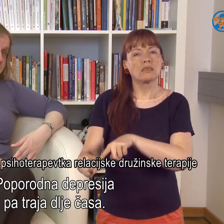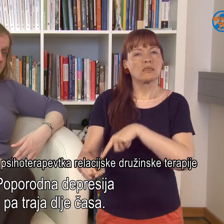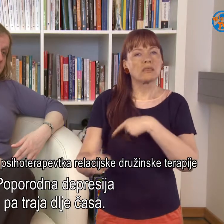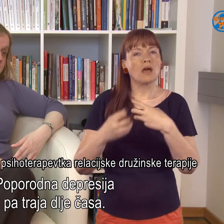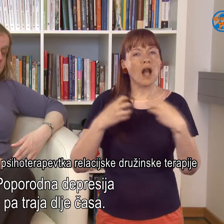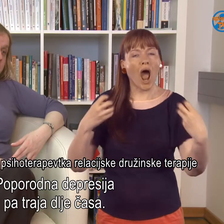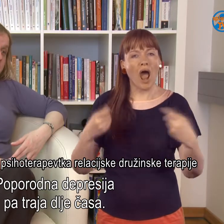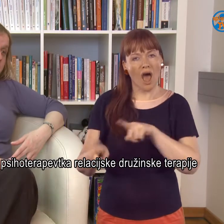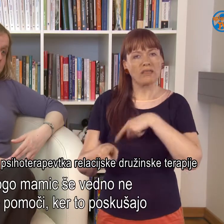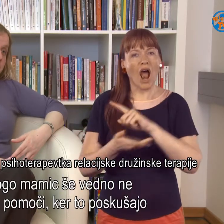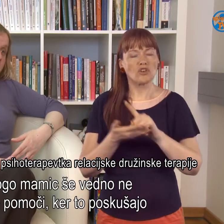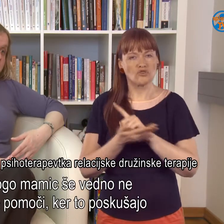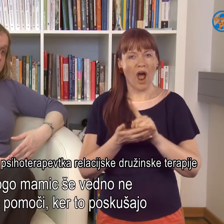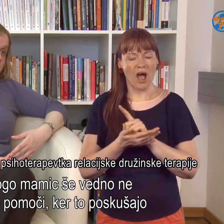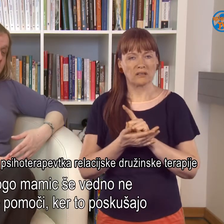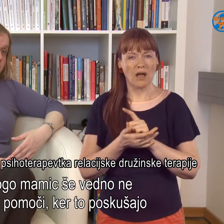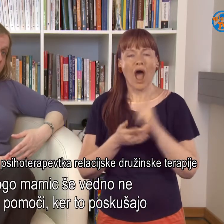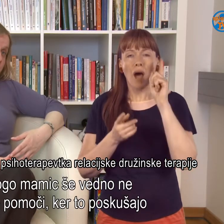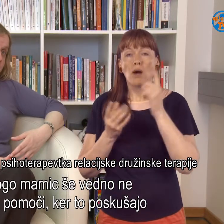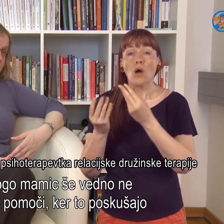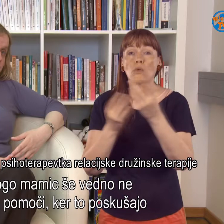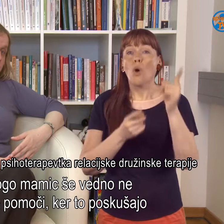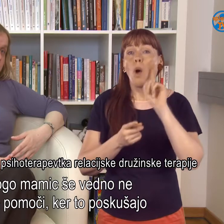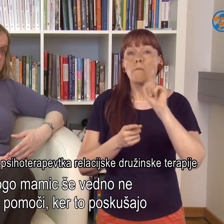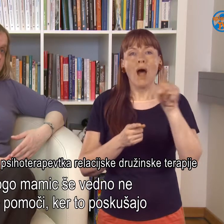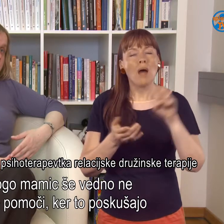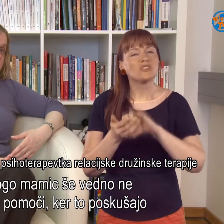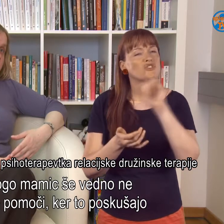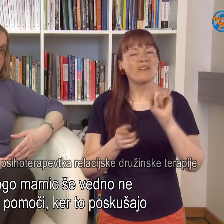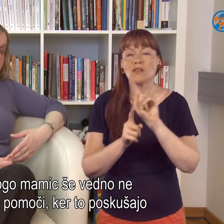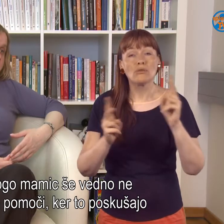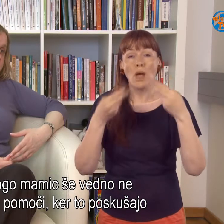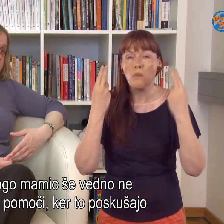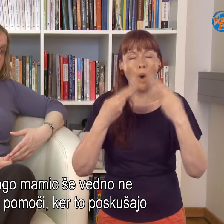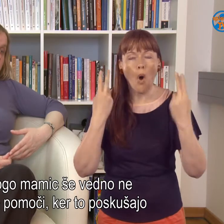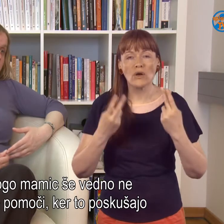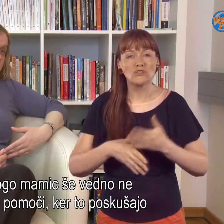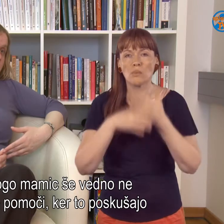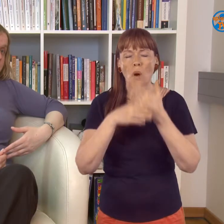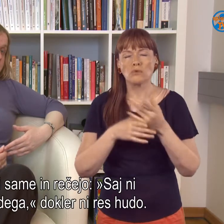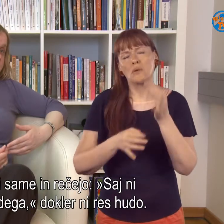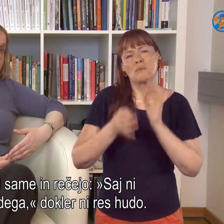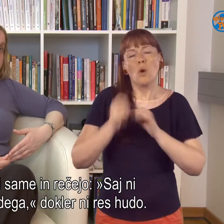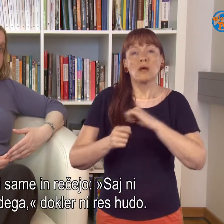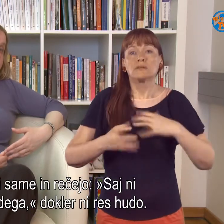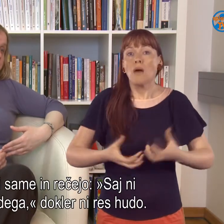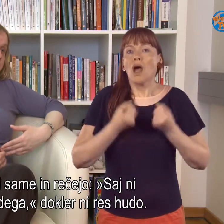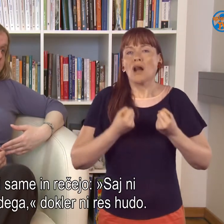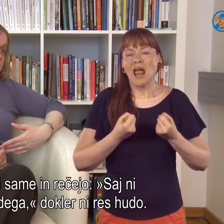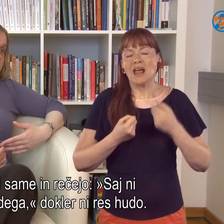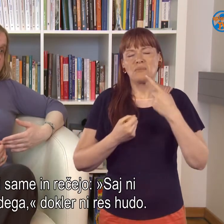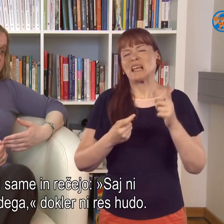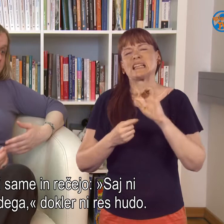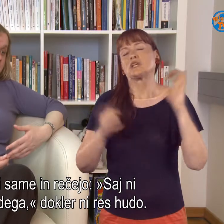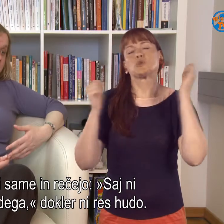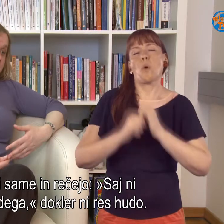časa. Zdaj takole mnogo mamic še vedno ne poišče pomoči, ker to probajo rešiti same ali pa rečejo,